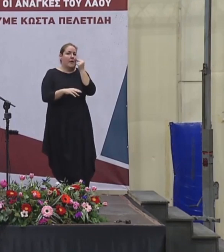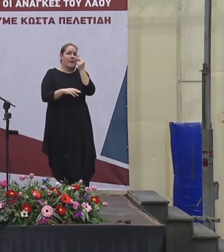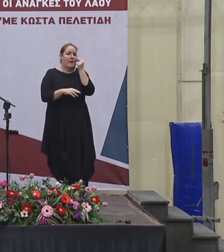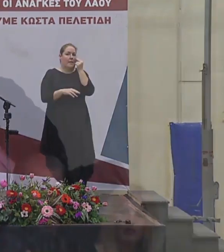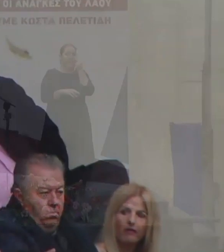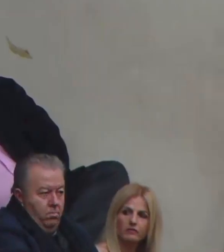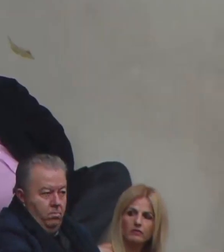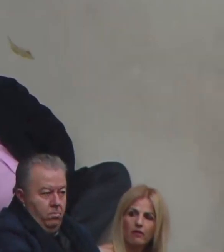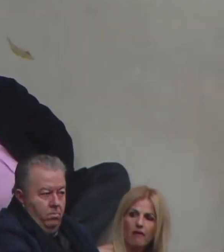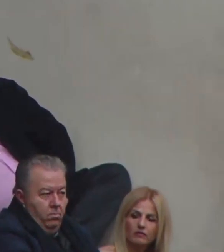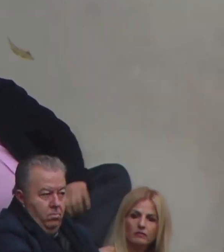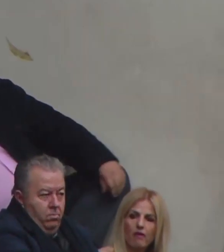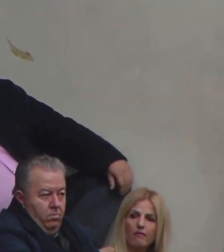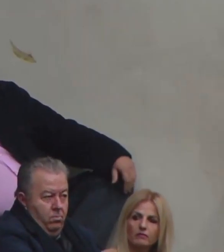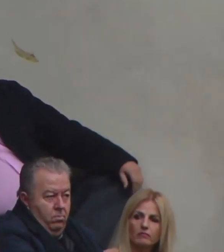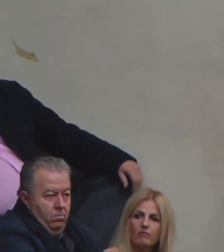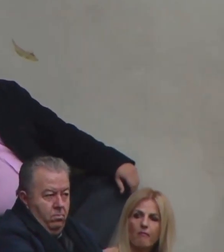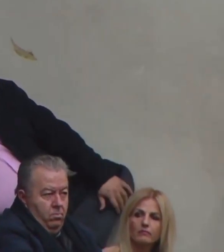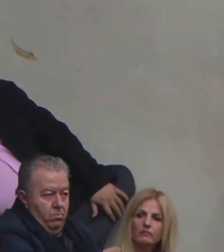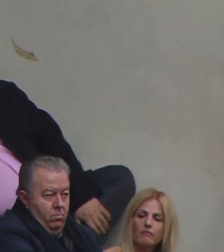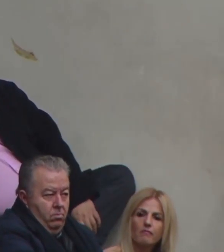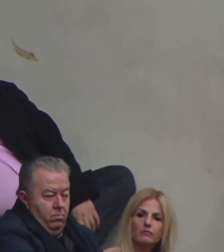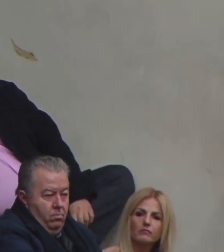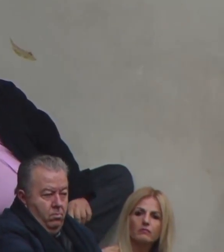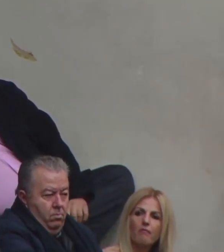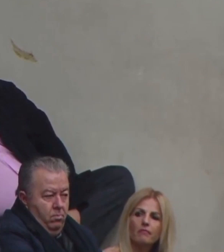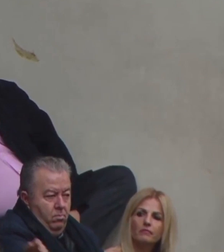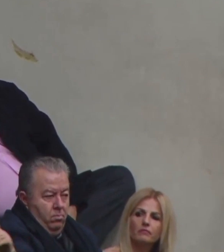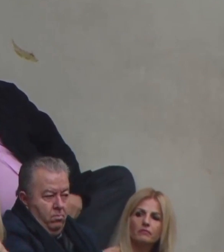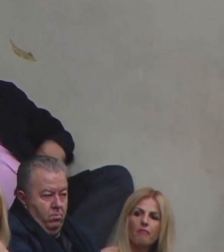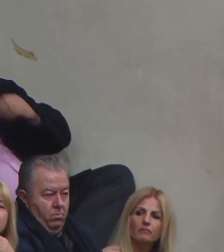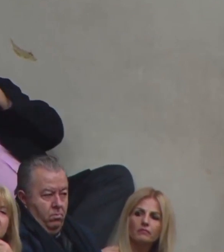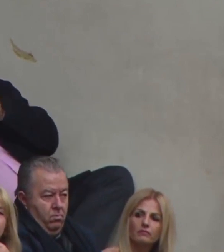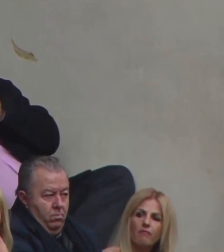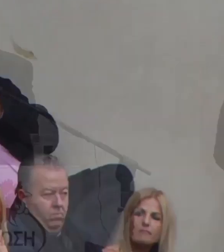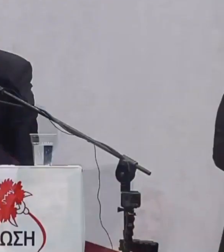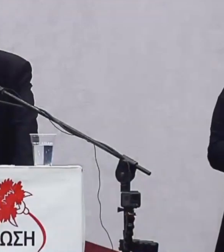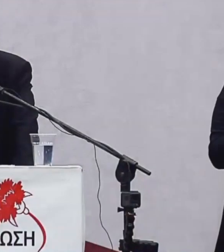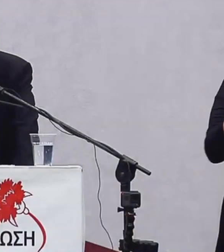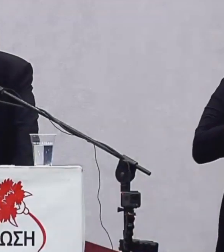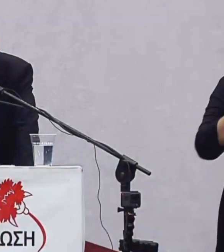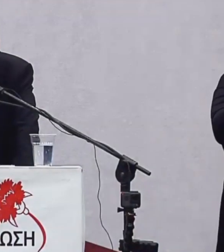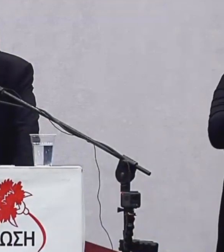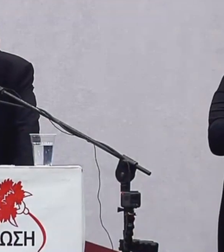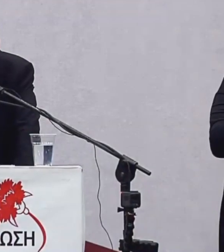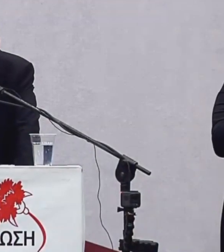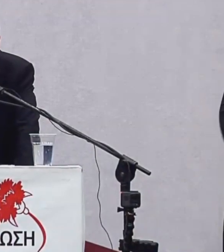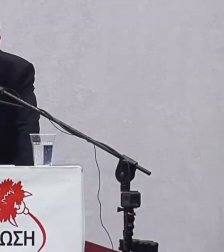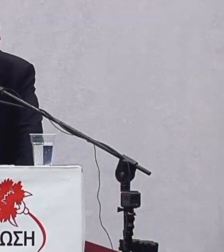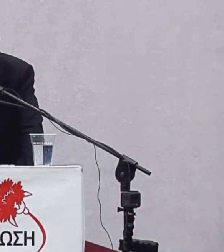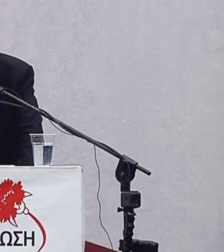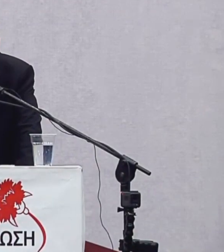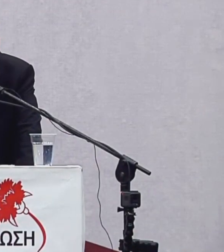από κάθε γειτονιά της πόλης μας, μπήκε στο θέατρο λαός, πήρε αισιοδοξία και δύναμη. Νέες